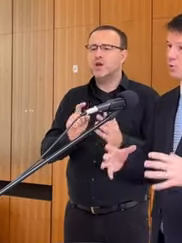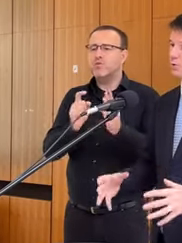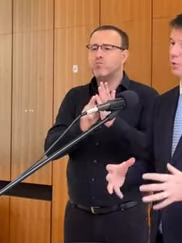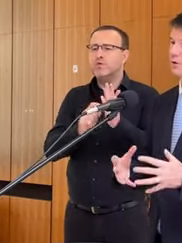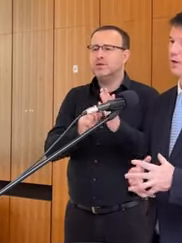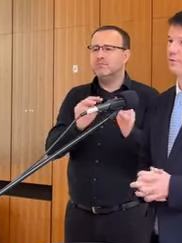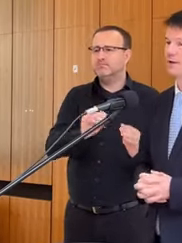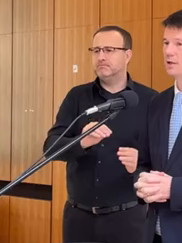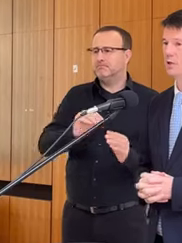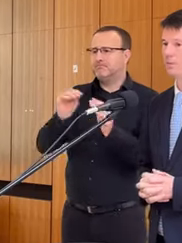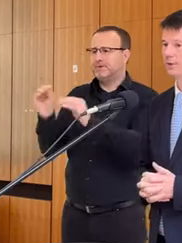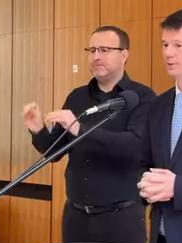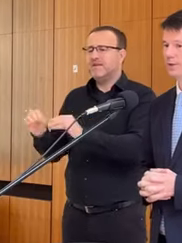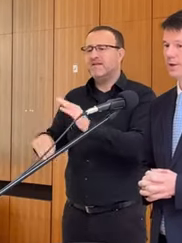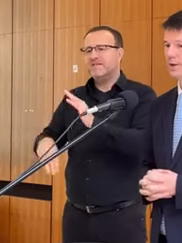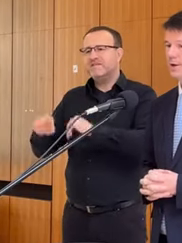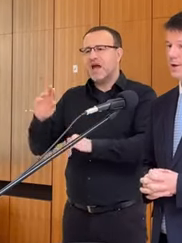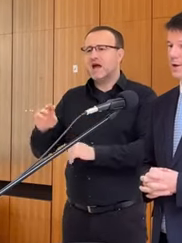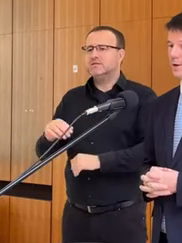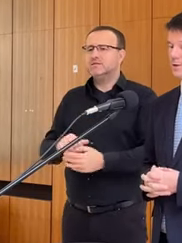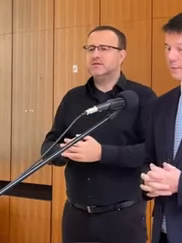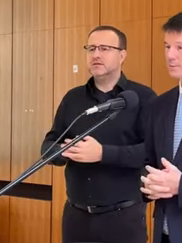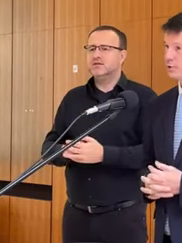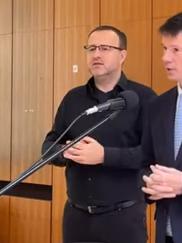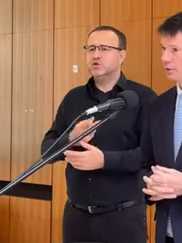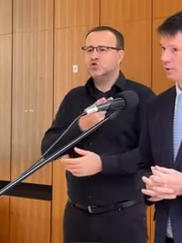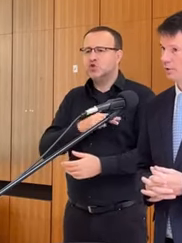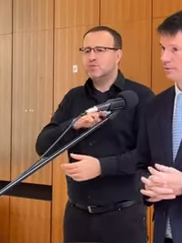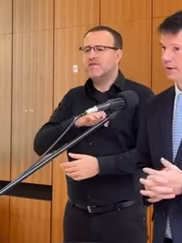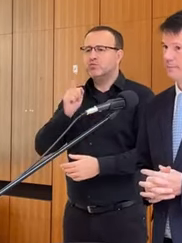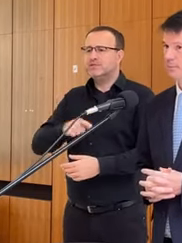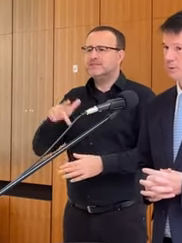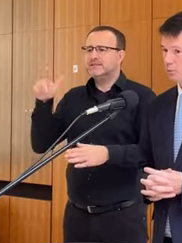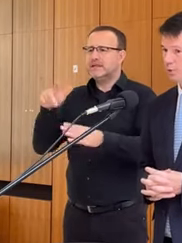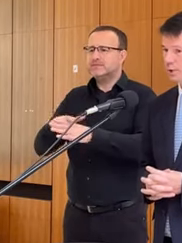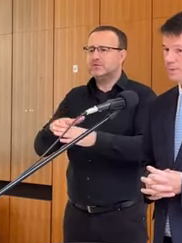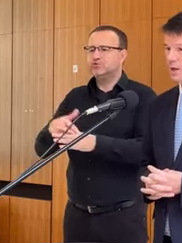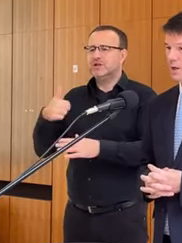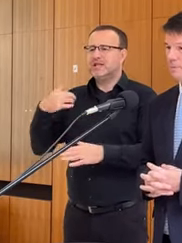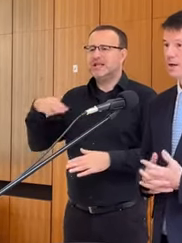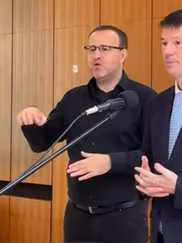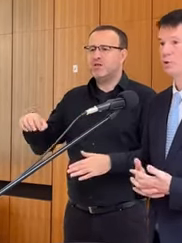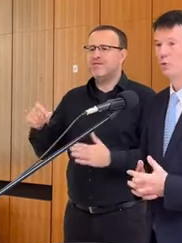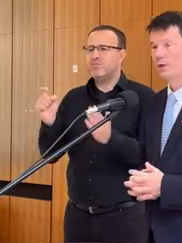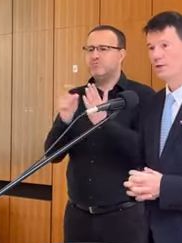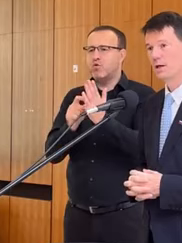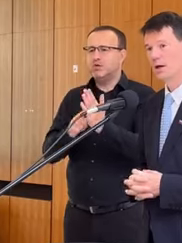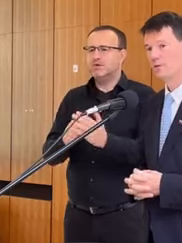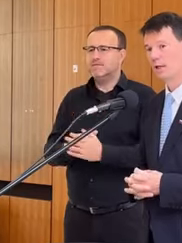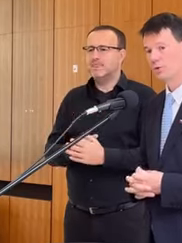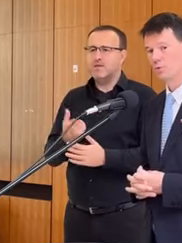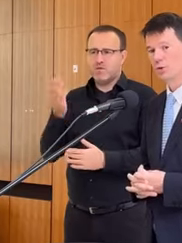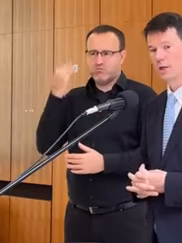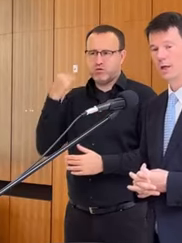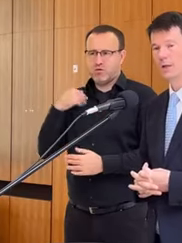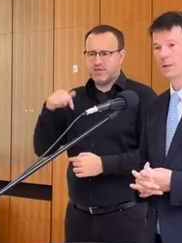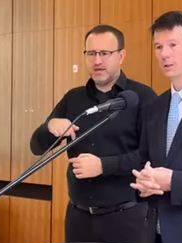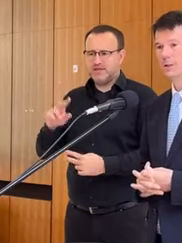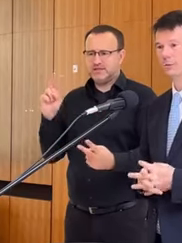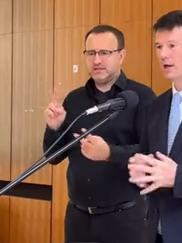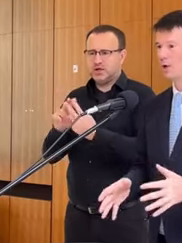sme koncentrovali a viacej kompetentne zabezpečili jednotlivé body. Mali sme k tomu aj dneska